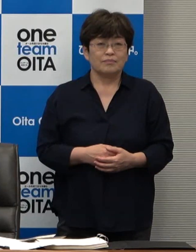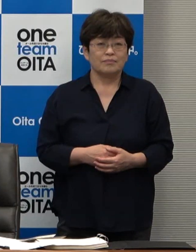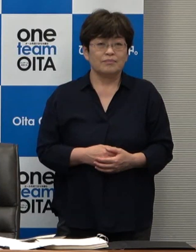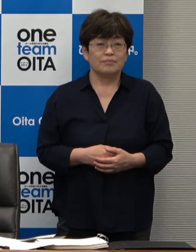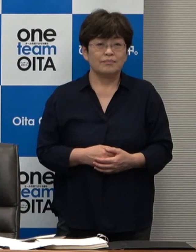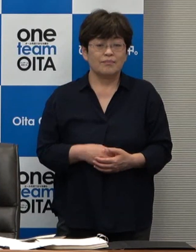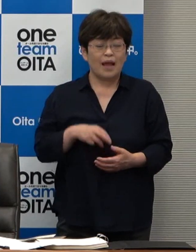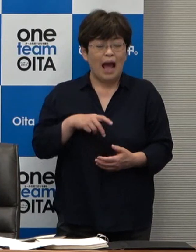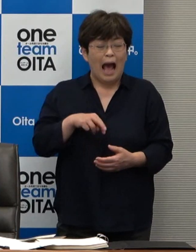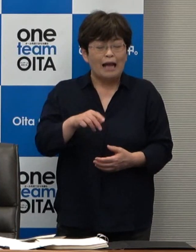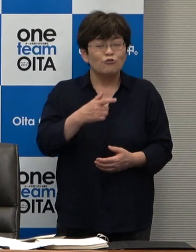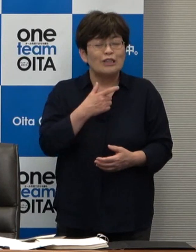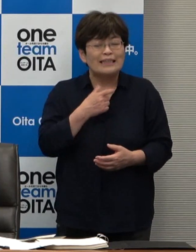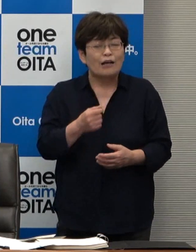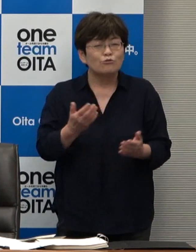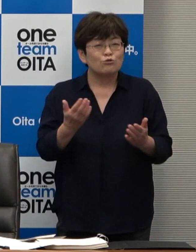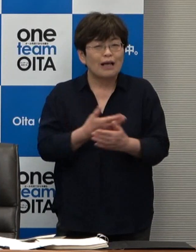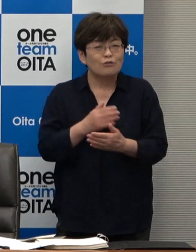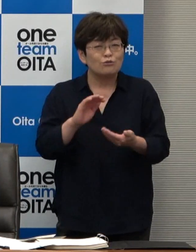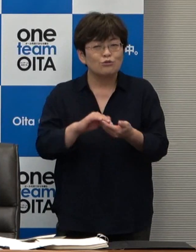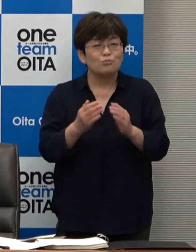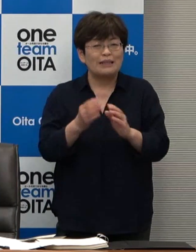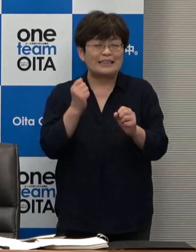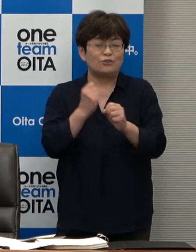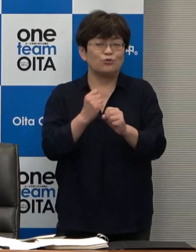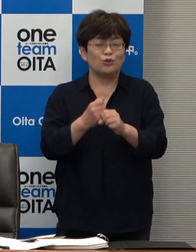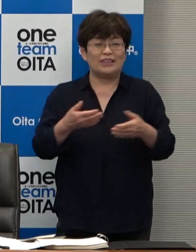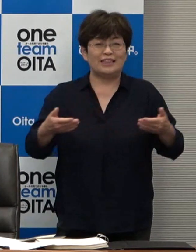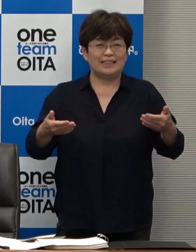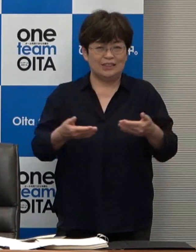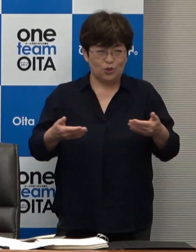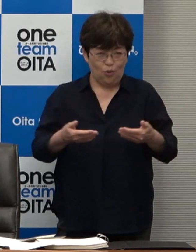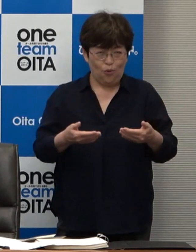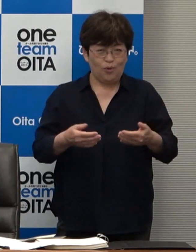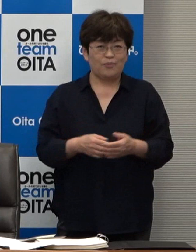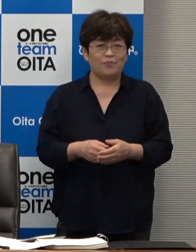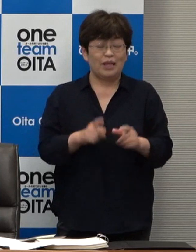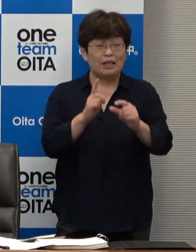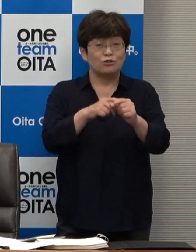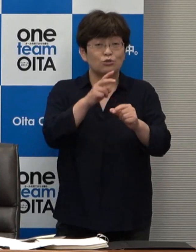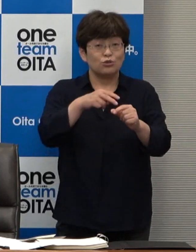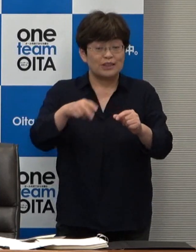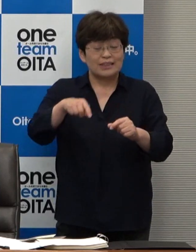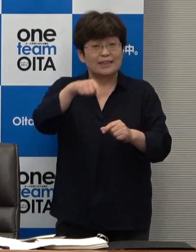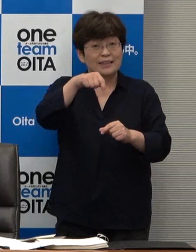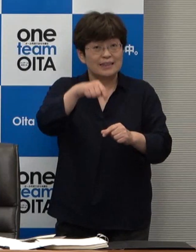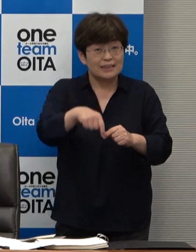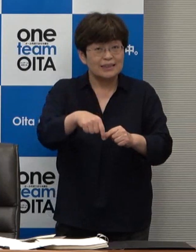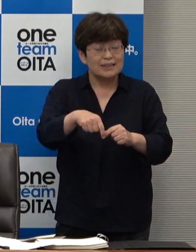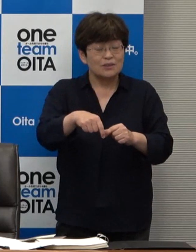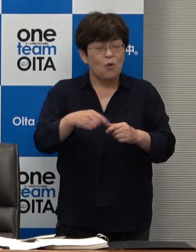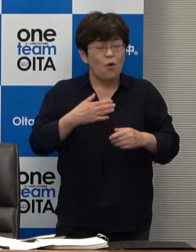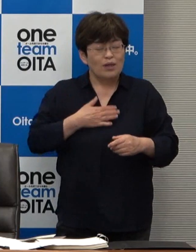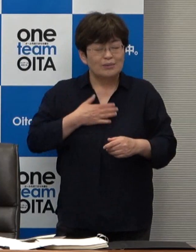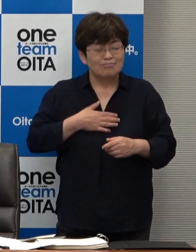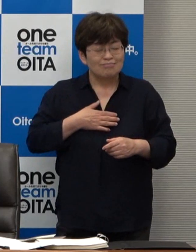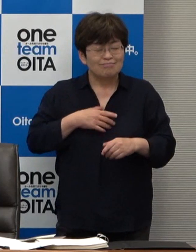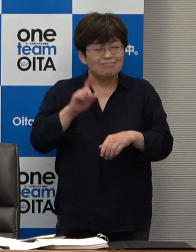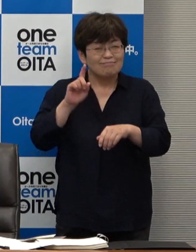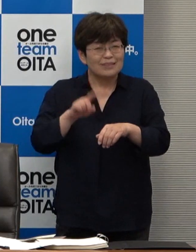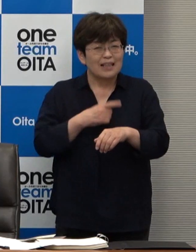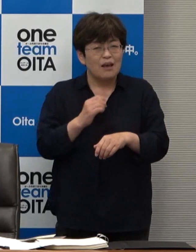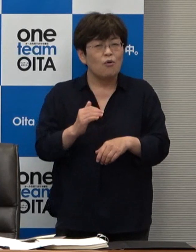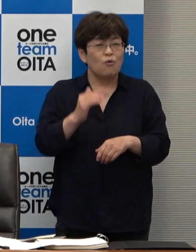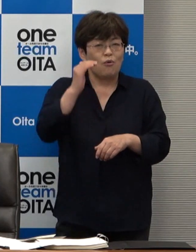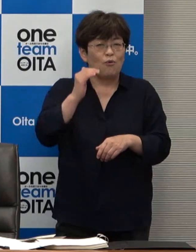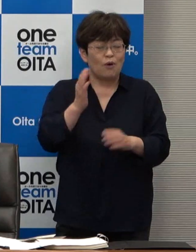歩きたくなるまちづくり事業では、中心市街地の快適性の向上などを目的に休